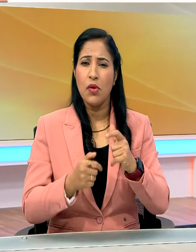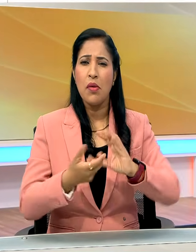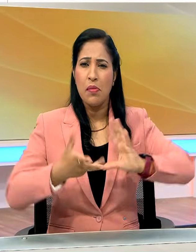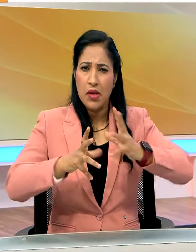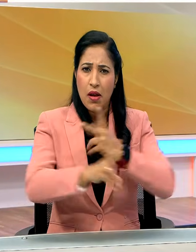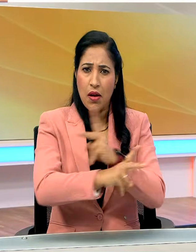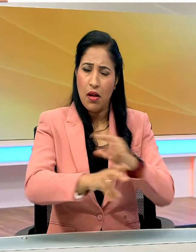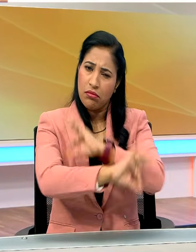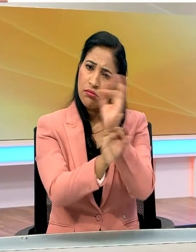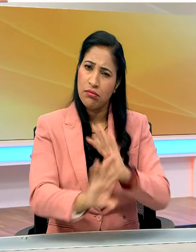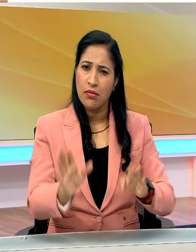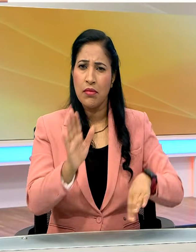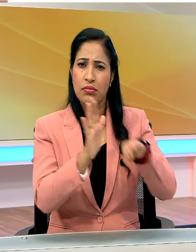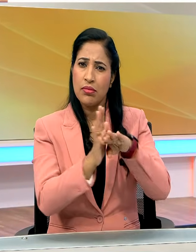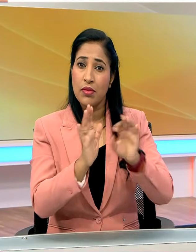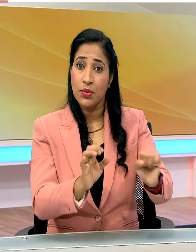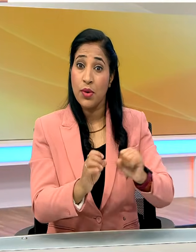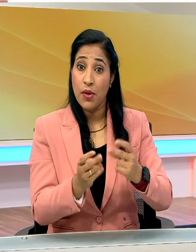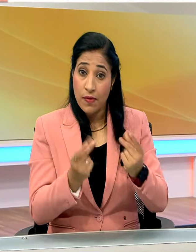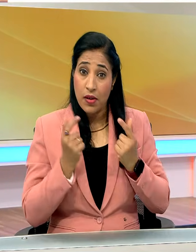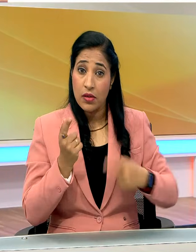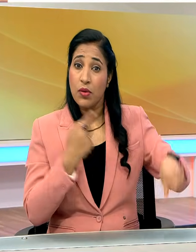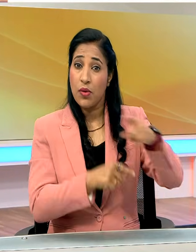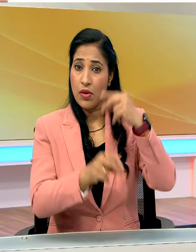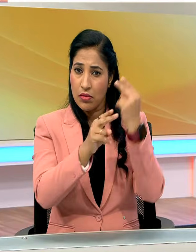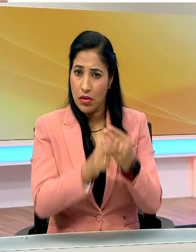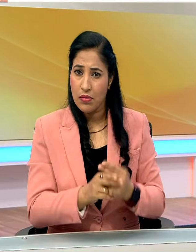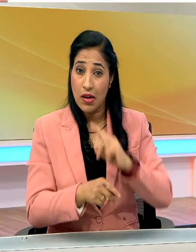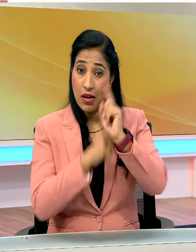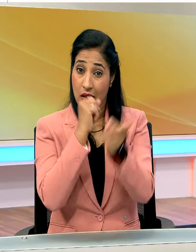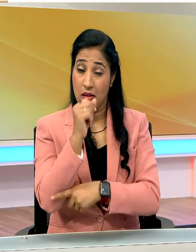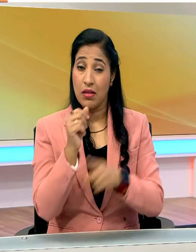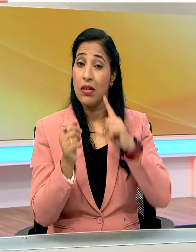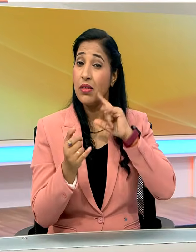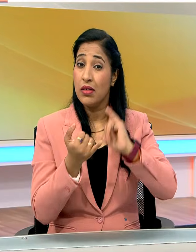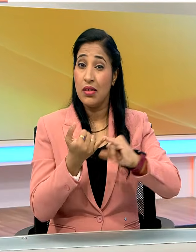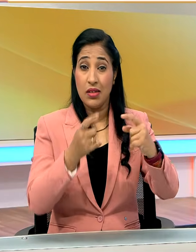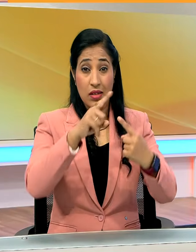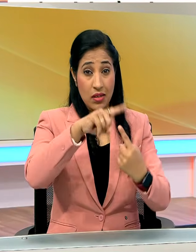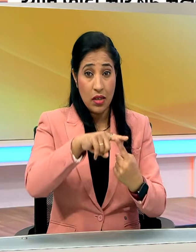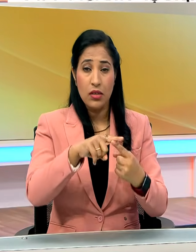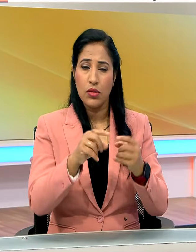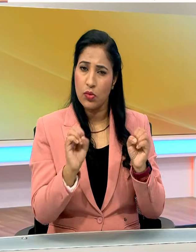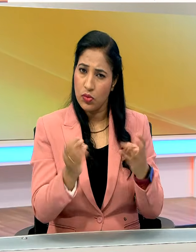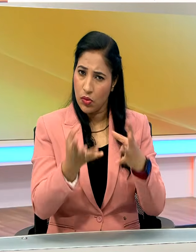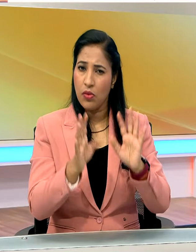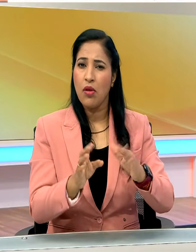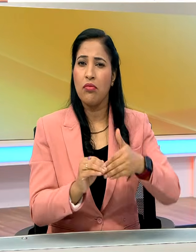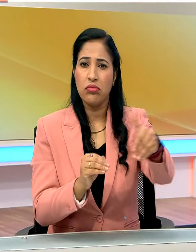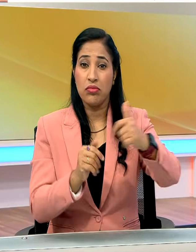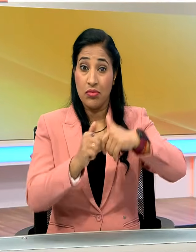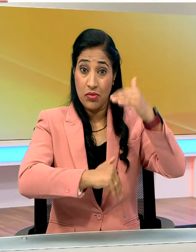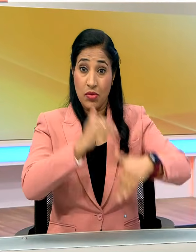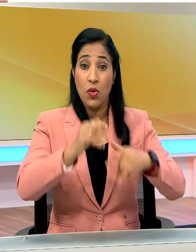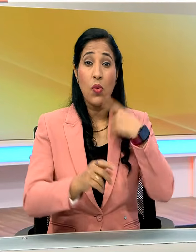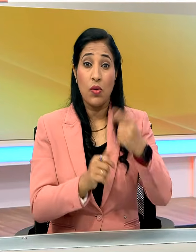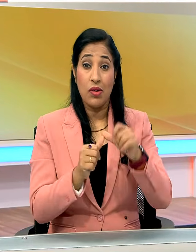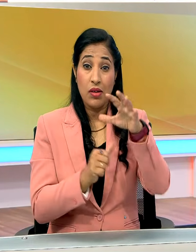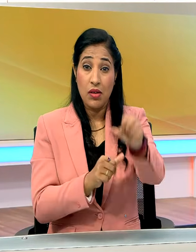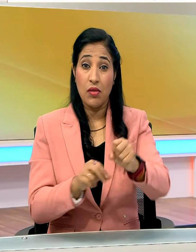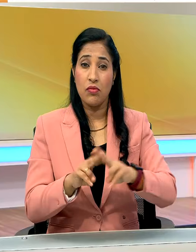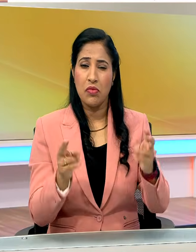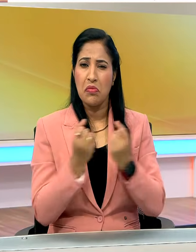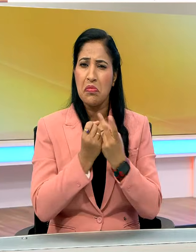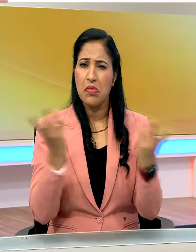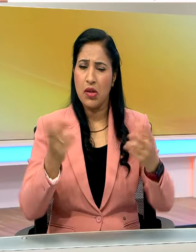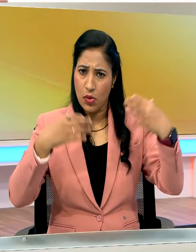चरण के लिए तैयार है। जल्द ही सभी उम्मीदवारों की अंतिम सूची आधिकारिक गजट में जारी की जाएगी। वोटरों की सुविधा के लिए इस बार